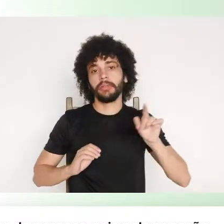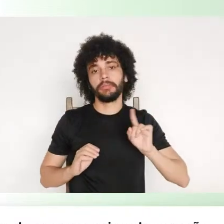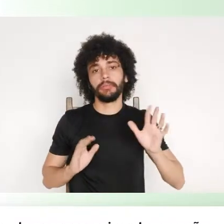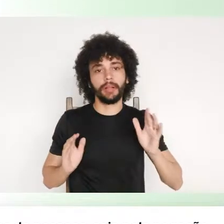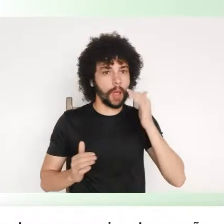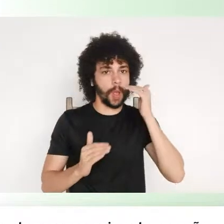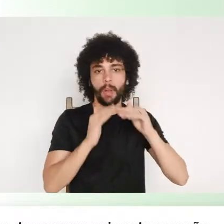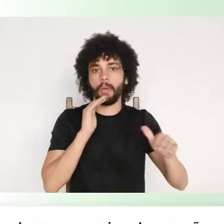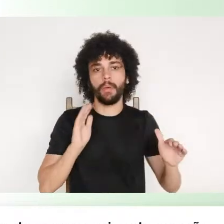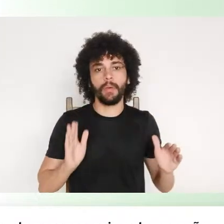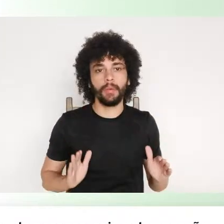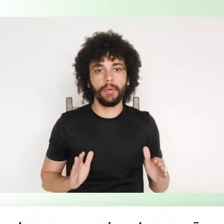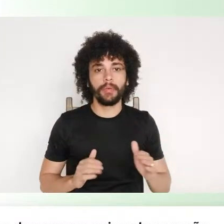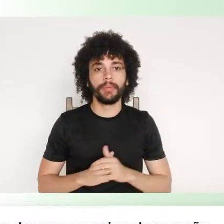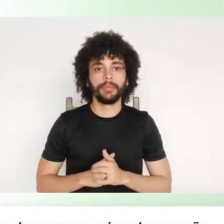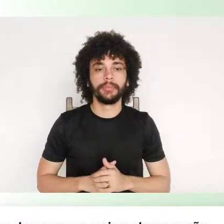o